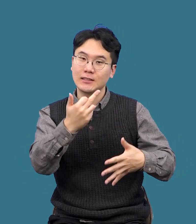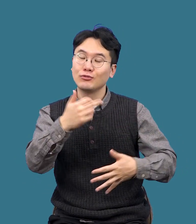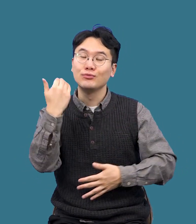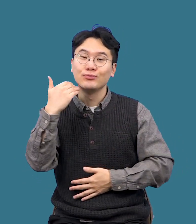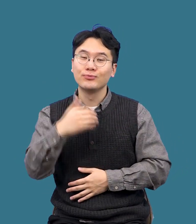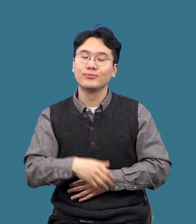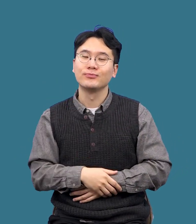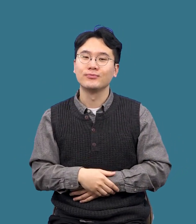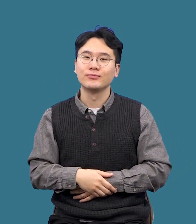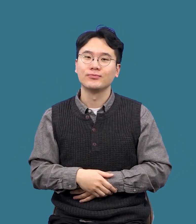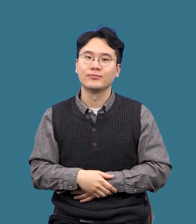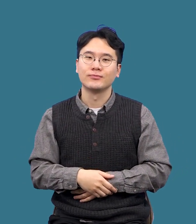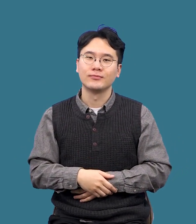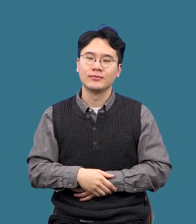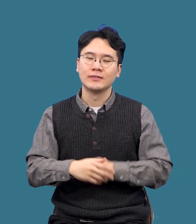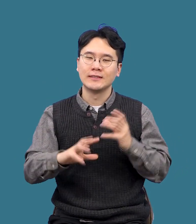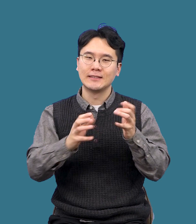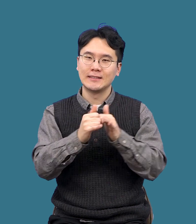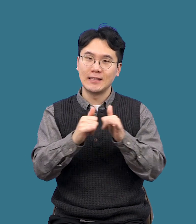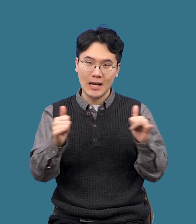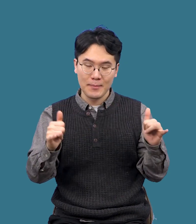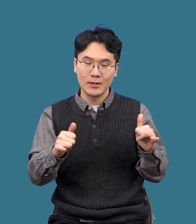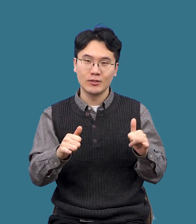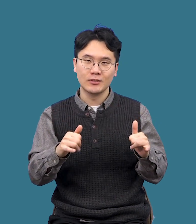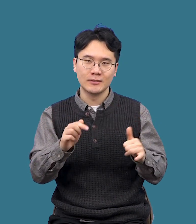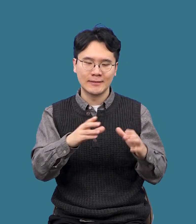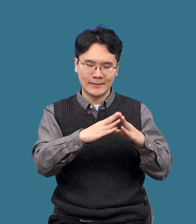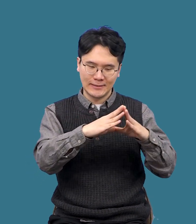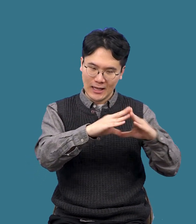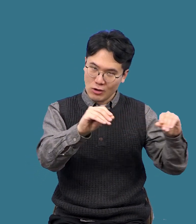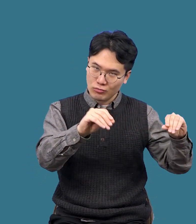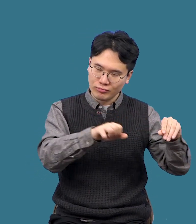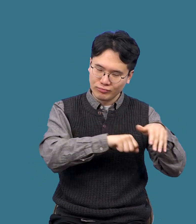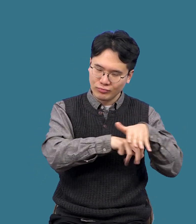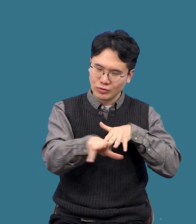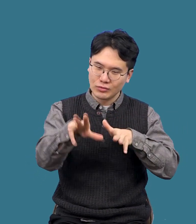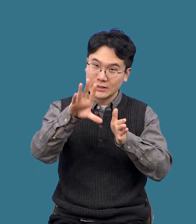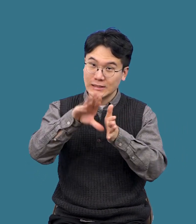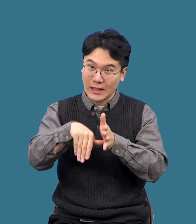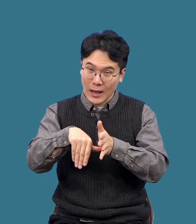이스라엘 백성들이 애굽 땅을, 에집트 땅을 나오던 마지막 밤,